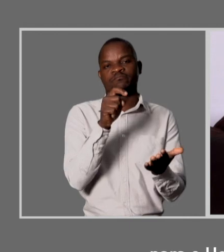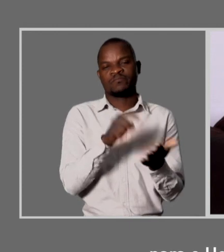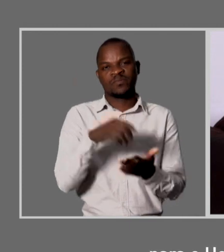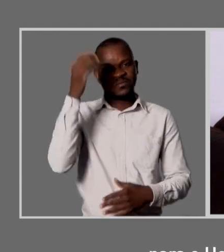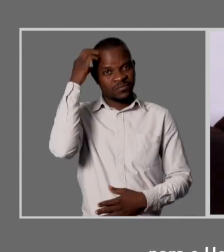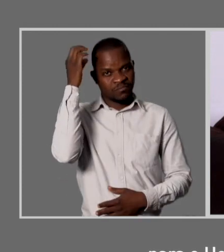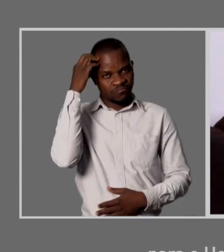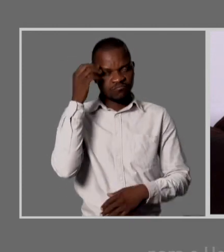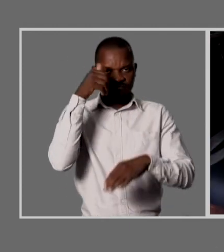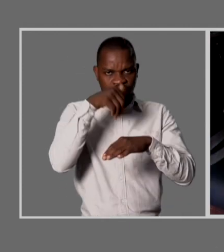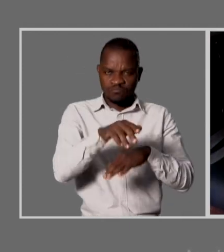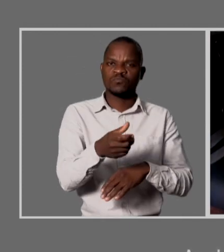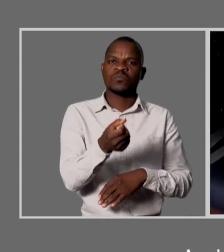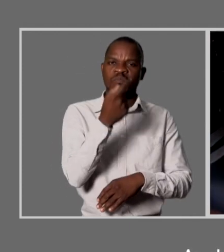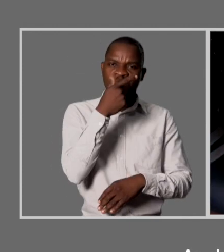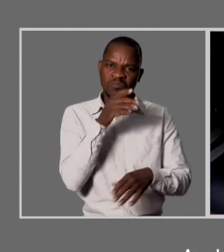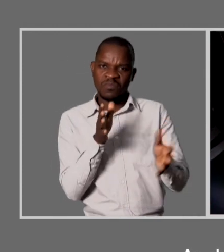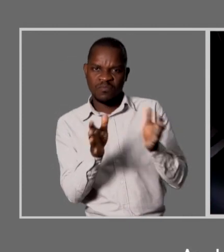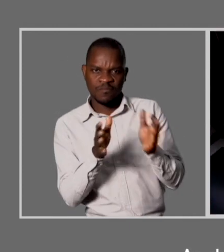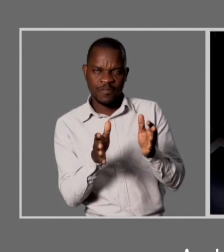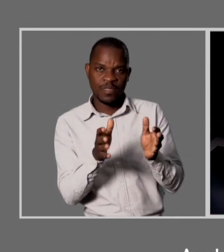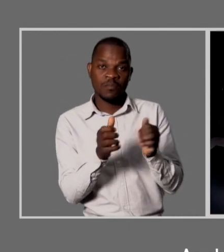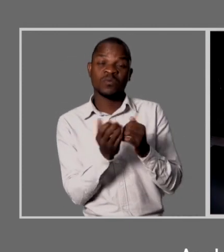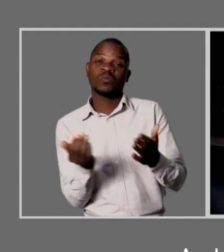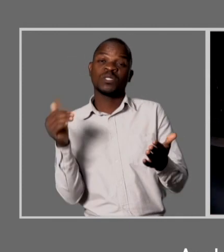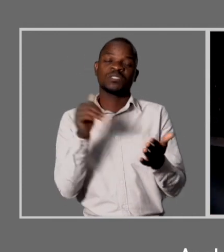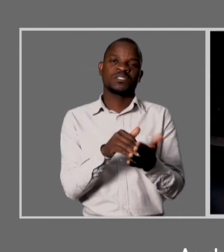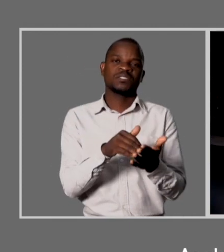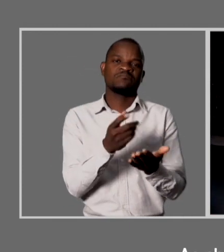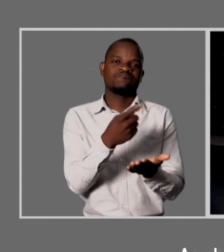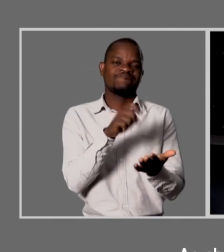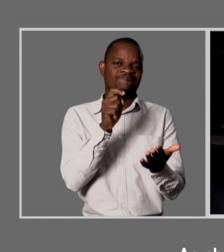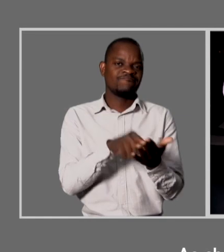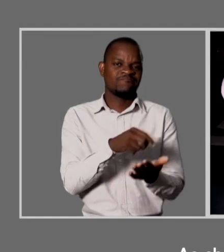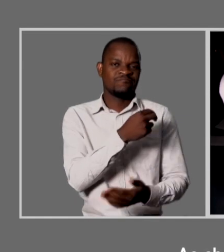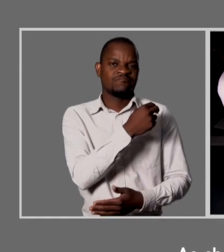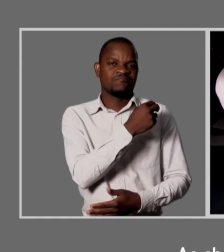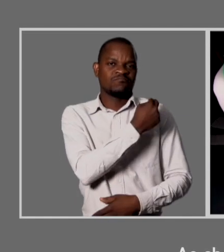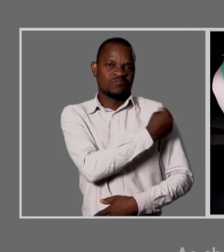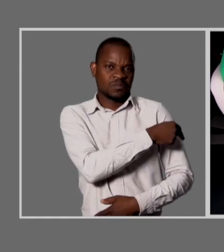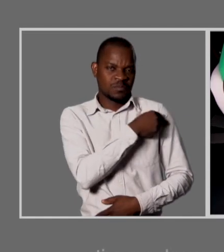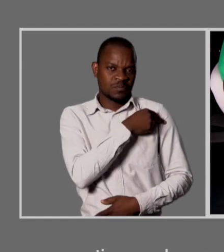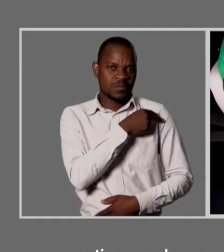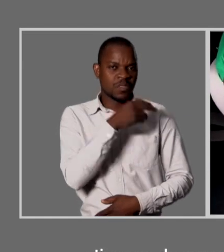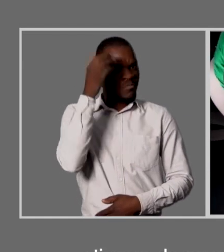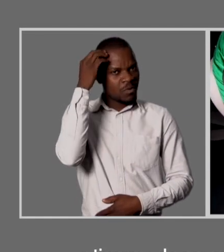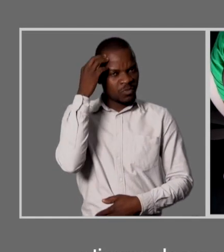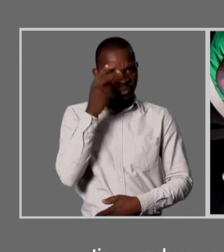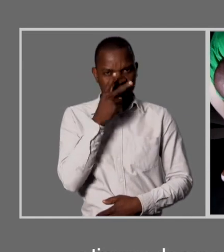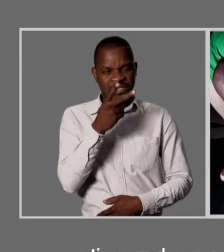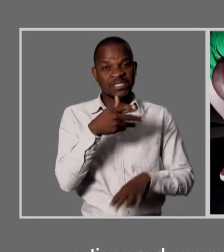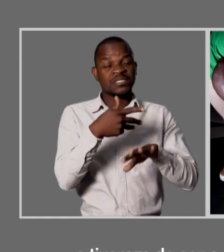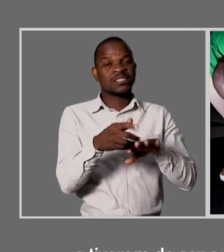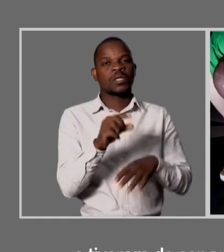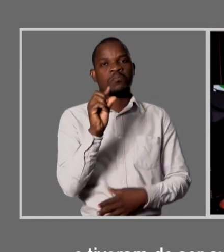ao tratamento. Ao chegarem, as gêmeas foram diagnosticadas imoglobina baixa e tiveram que ser submetidas